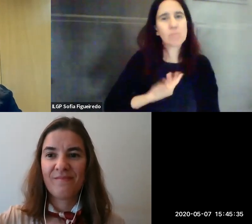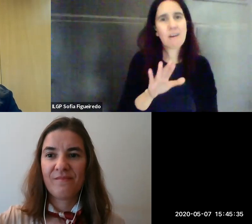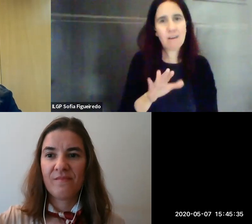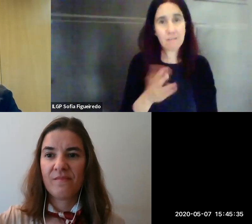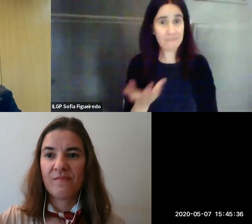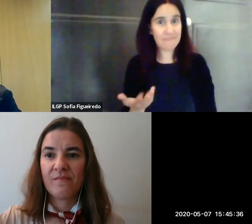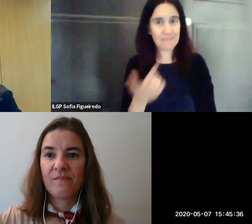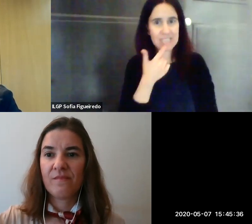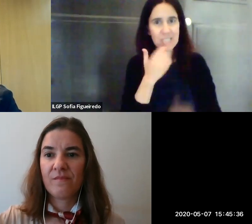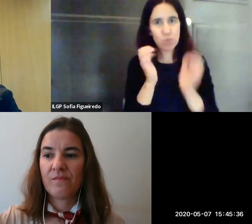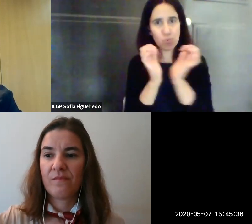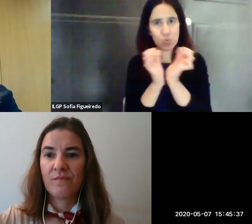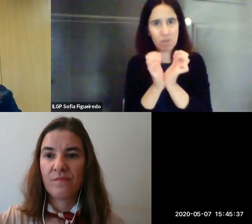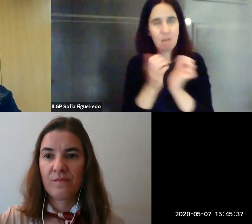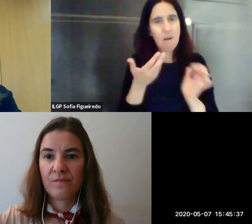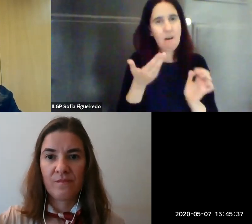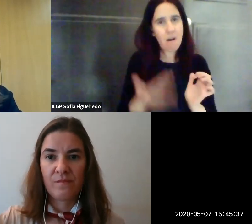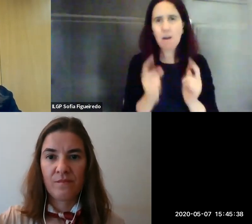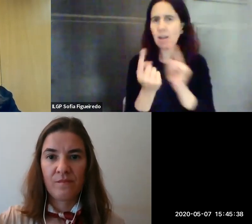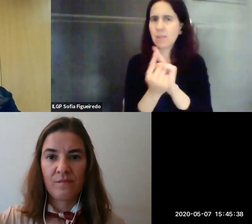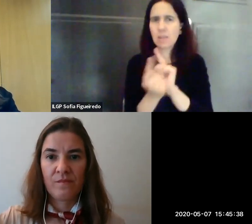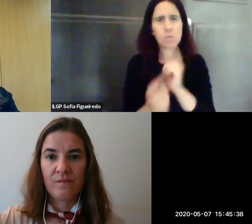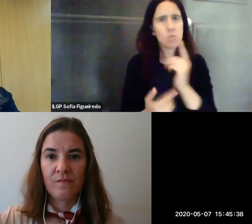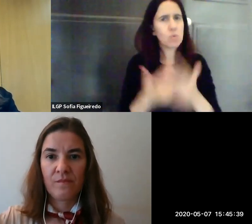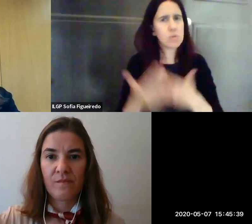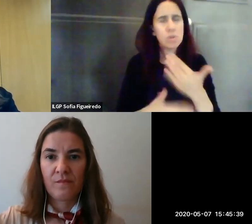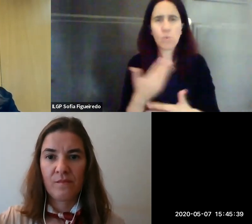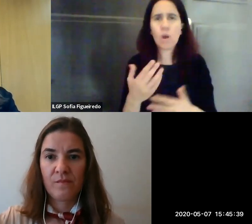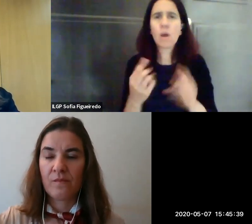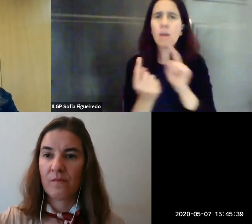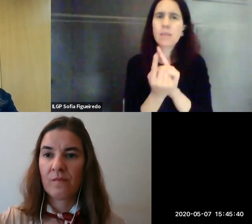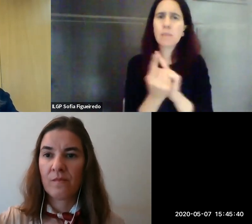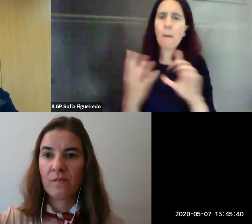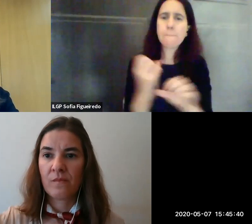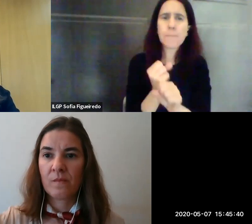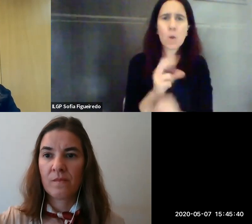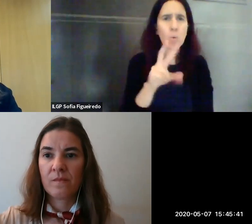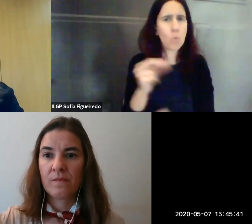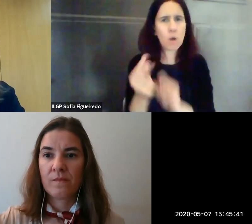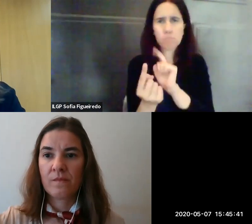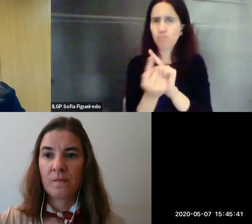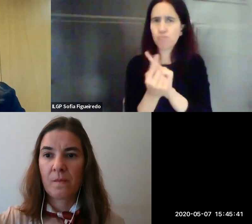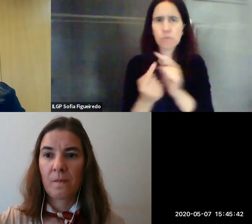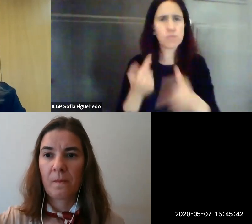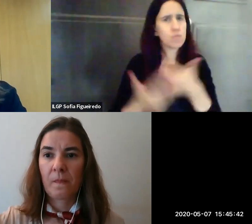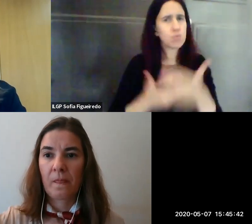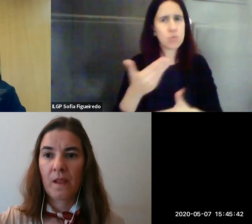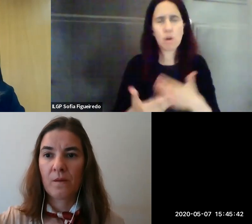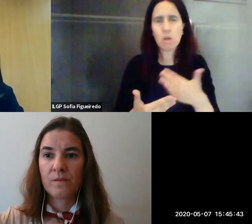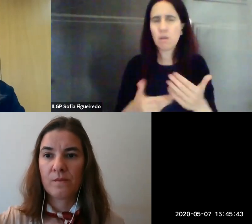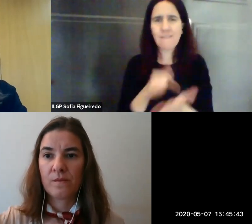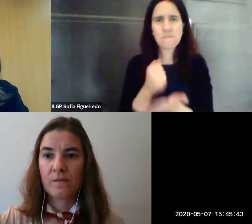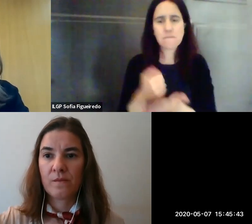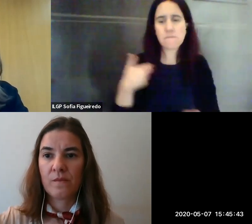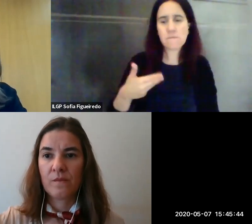a Segurança Social continuou sempre a atender, nunca deixou de atender, os nossos serviços de atendimento tiveram sempre a funcionar e, portanto, a dada altura